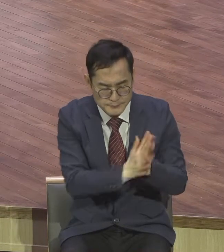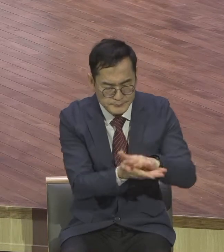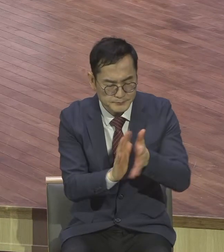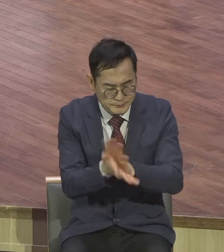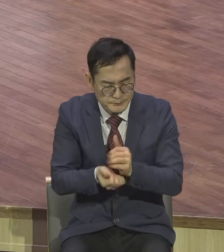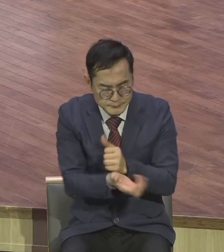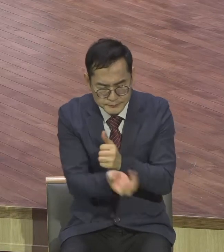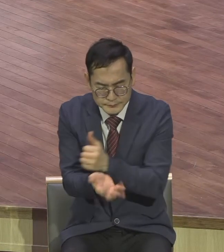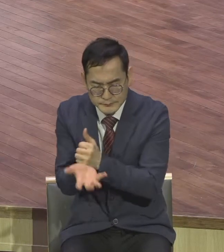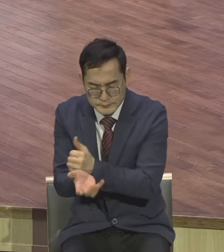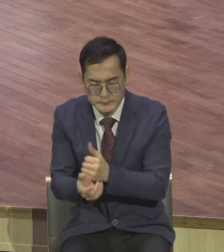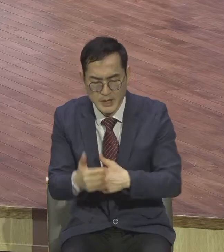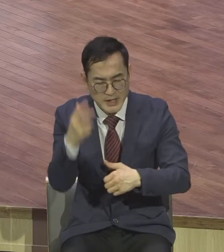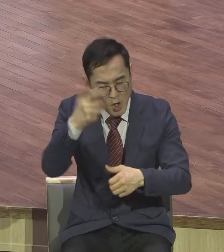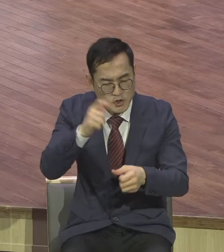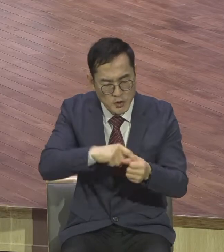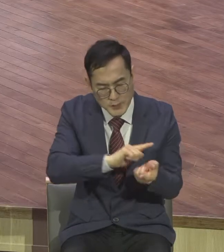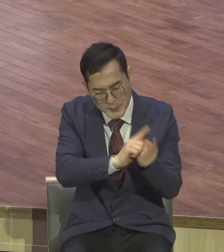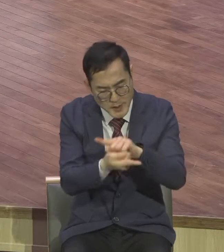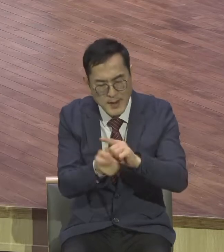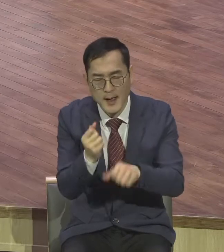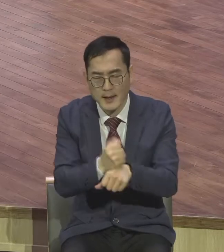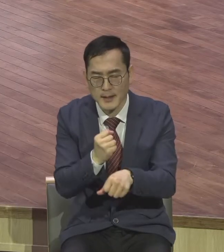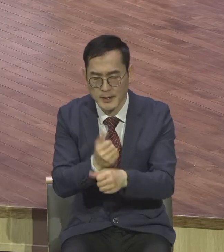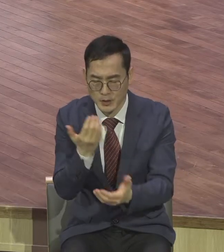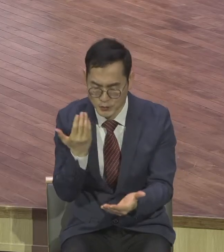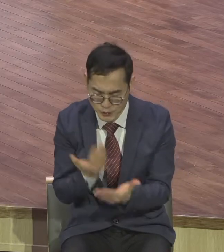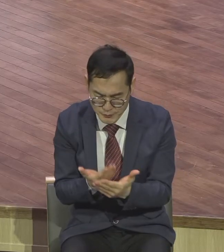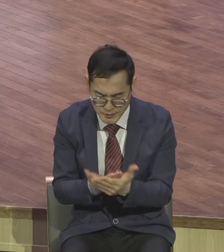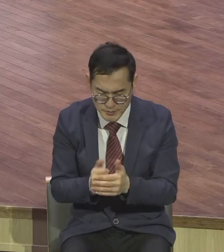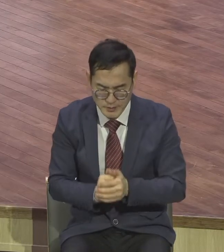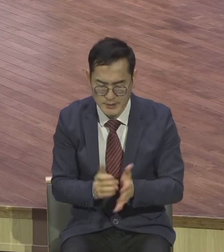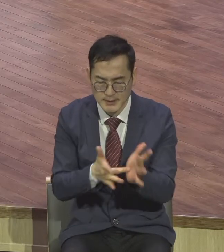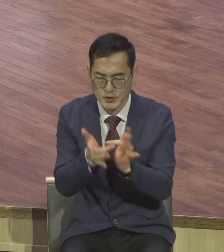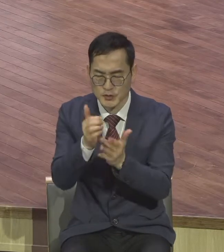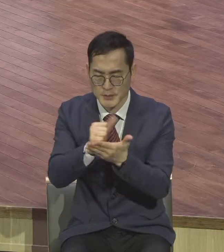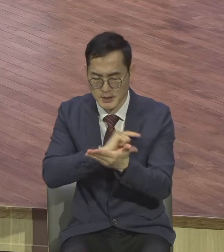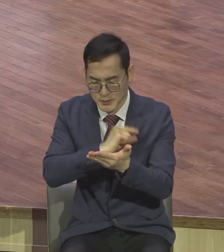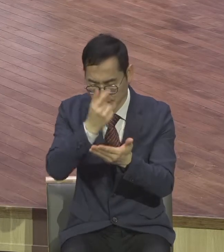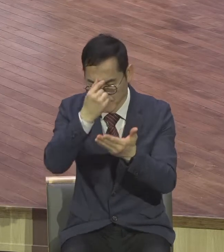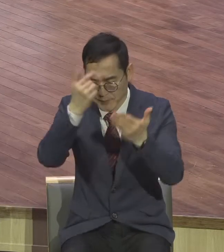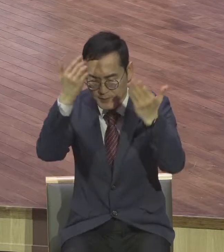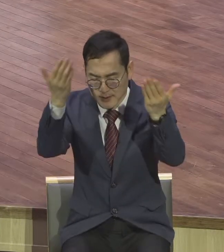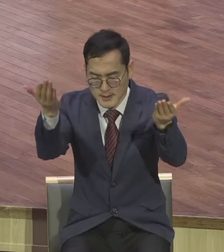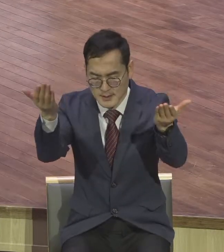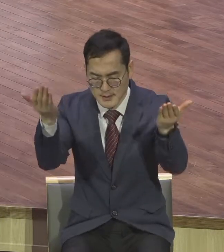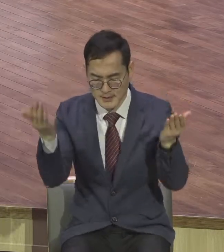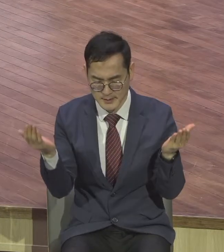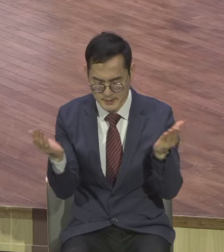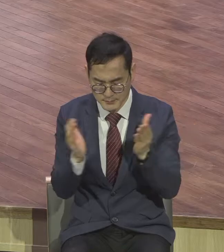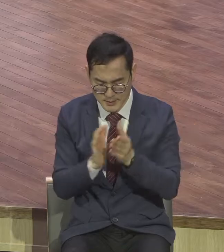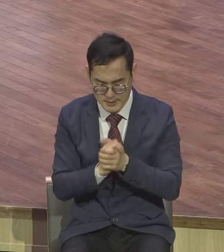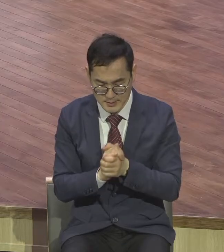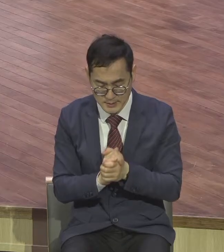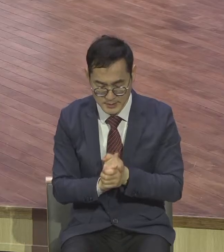의사들이 다 되게하야 주옵소서 예수의 신 받도록 기도합니다 아멘